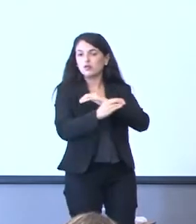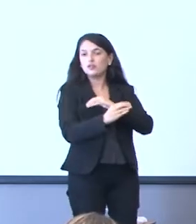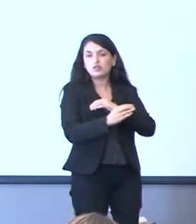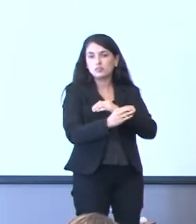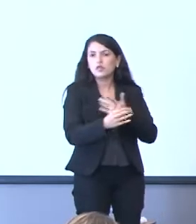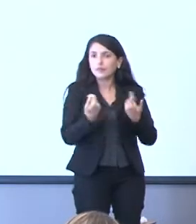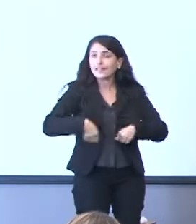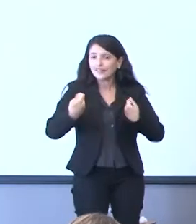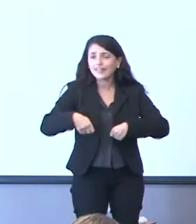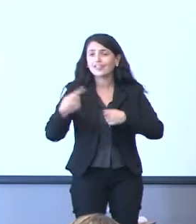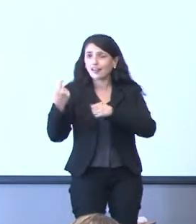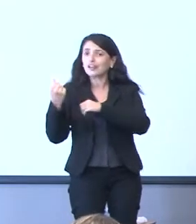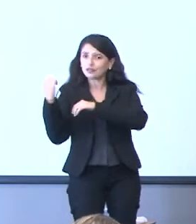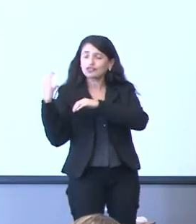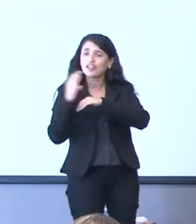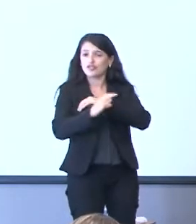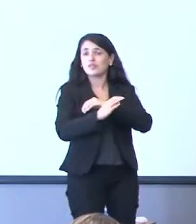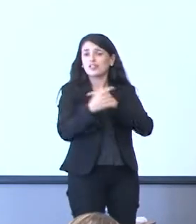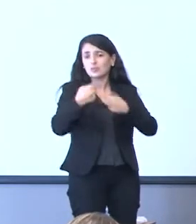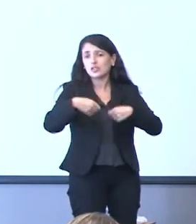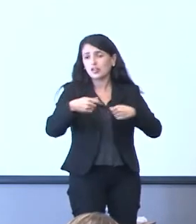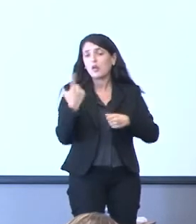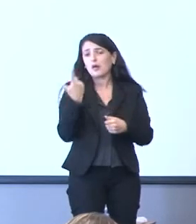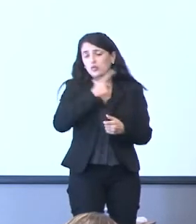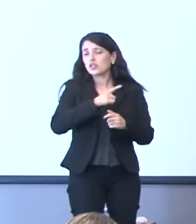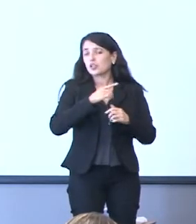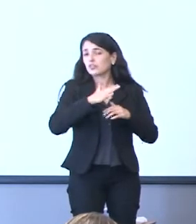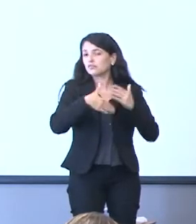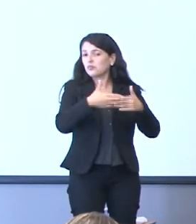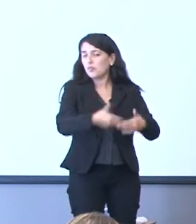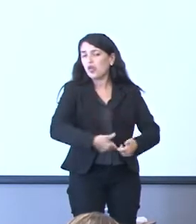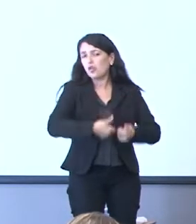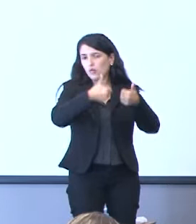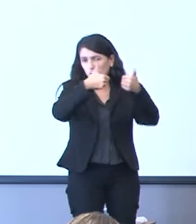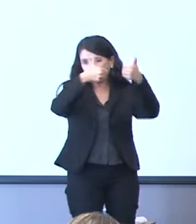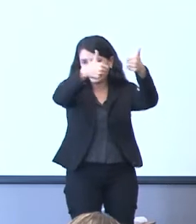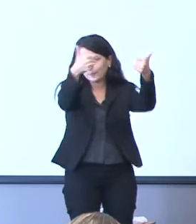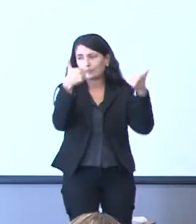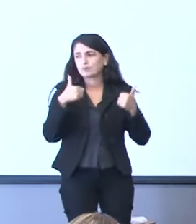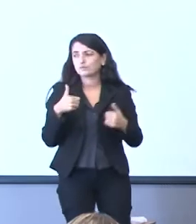sem investimento, e eu acho que a gente deve aproveitar